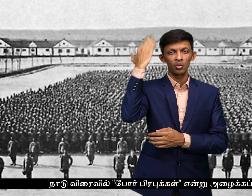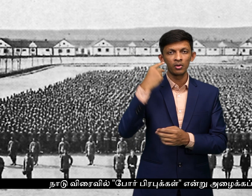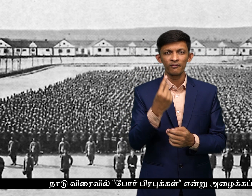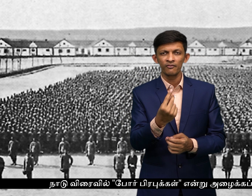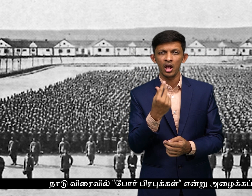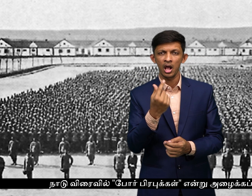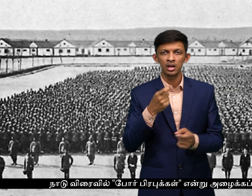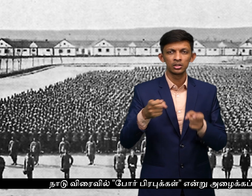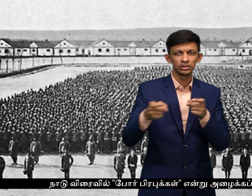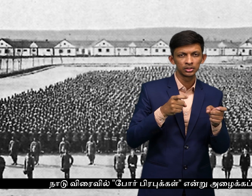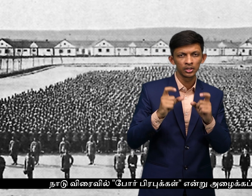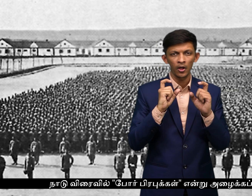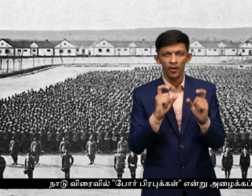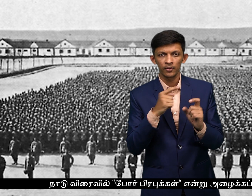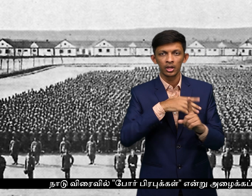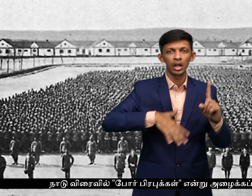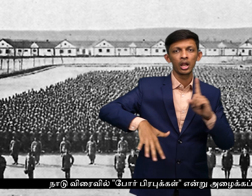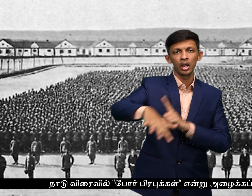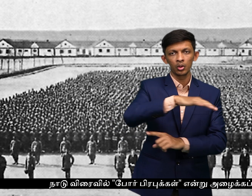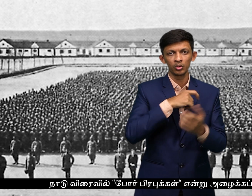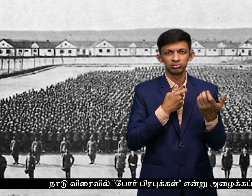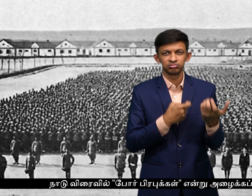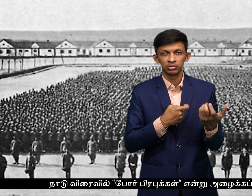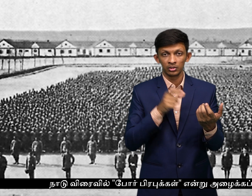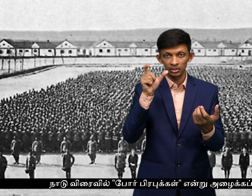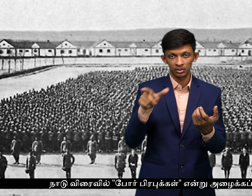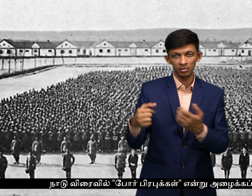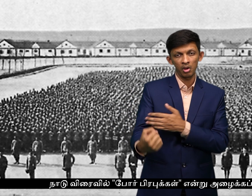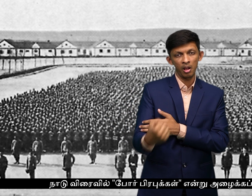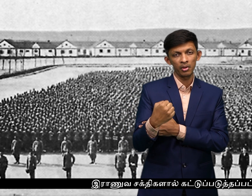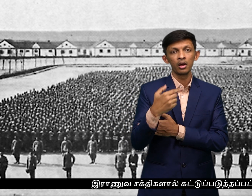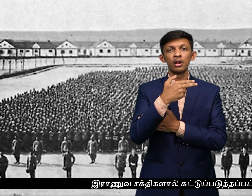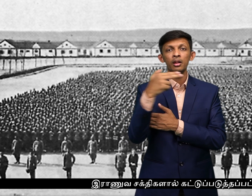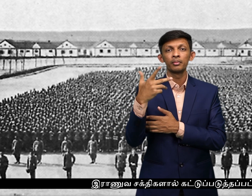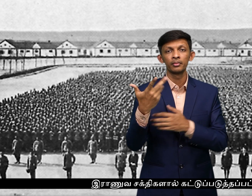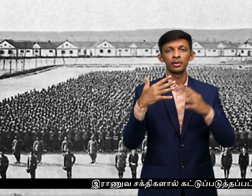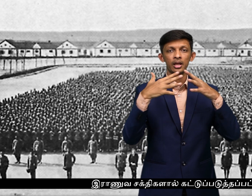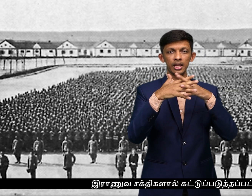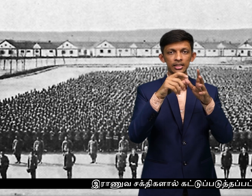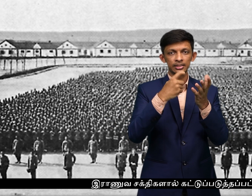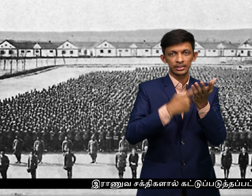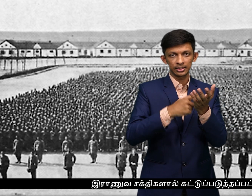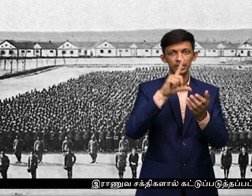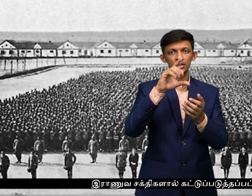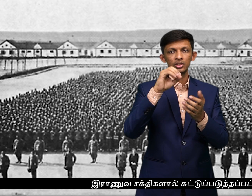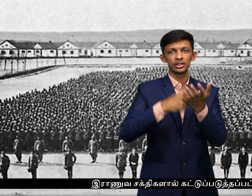நாடு விரைவில் போர் பிரபுக்கள் என்று அழைக்கப்படும் மாகாண இராணுவ சக்திகளால் கட்டுப்படுத்தப்பட்டது.